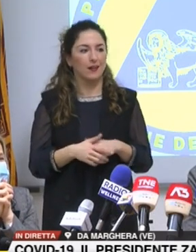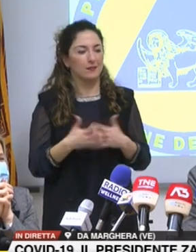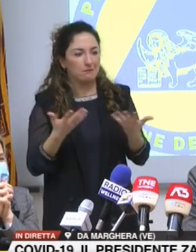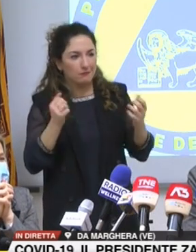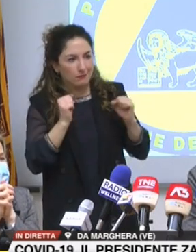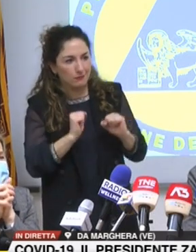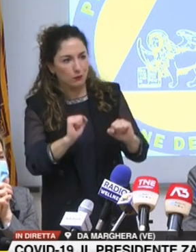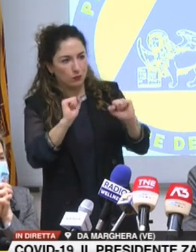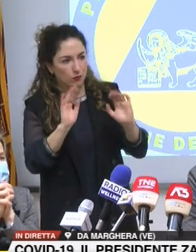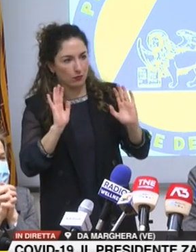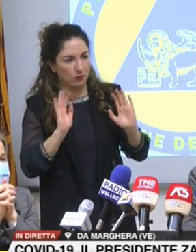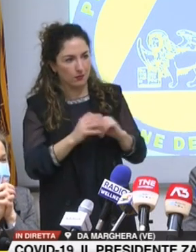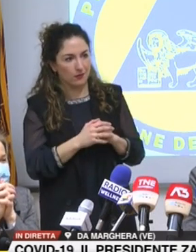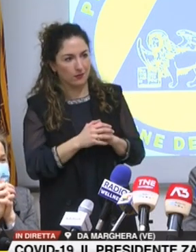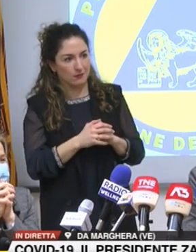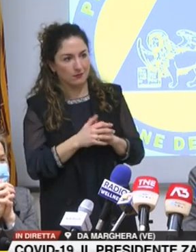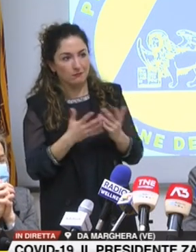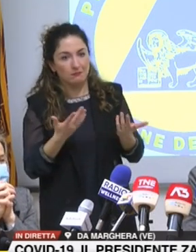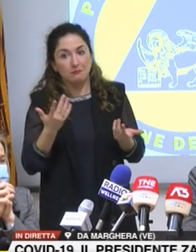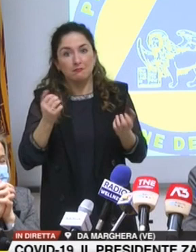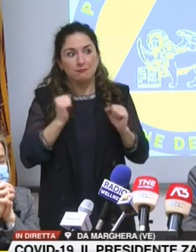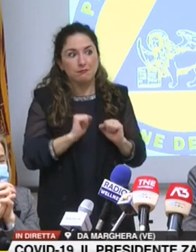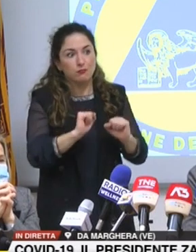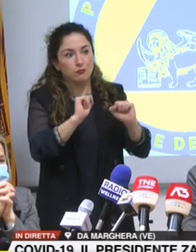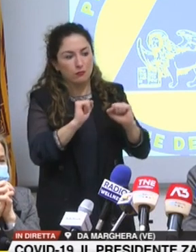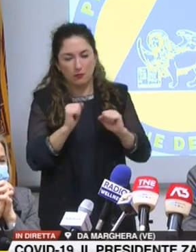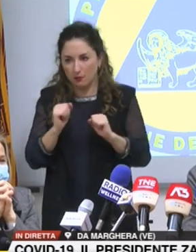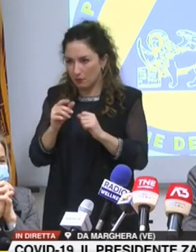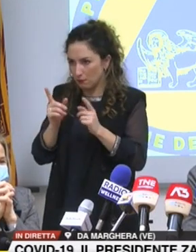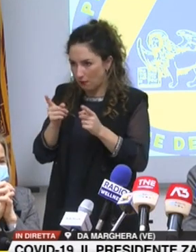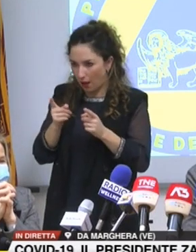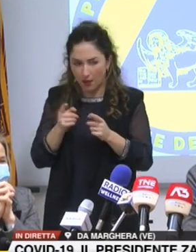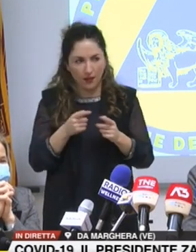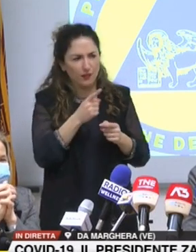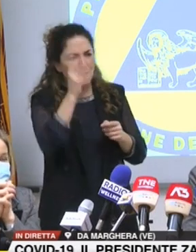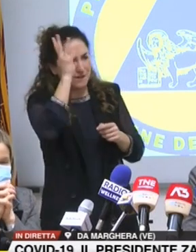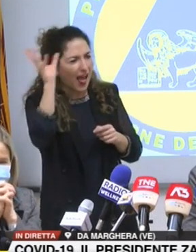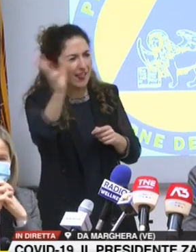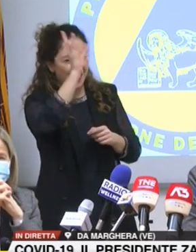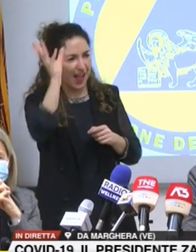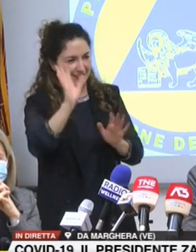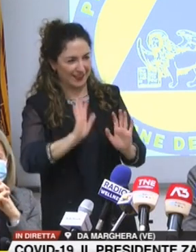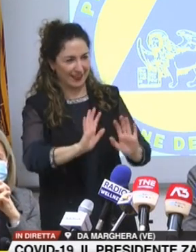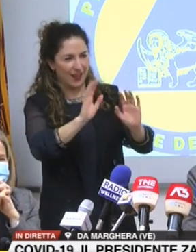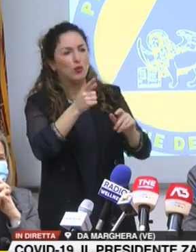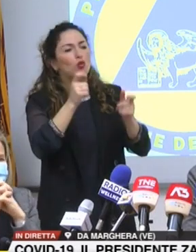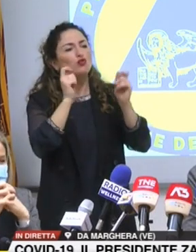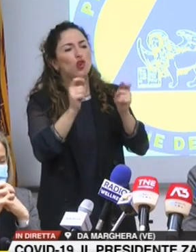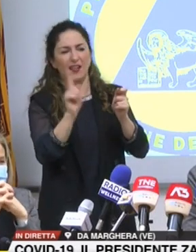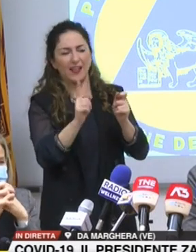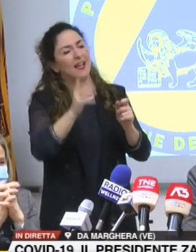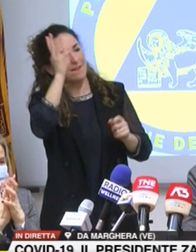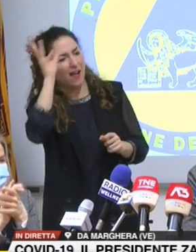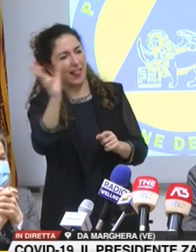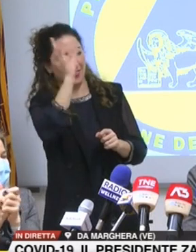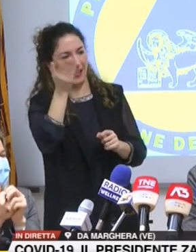sa, potrebbe. Perché? Oh, non so, magari. Voi non siete giornalisti, siete fantasisti, che è un'altra roba. È